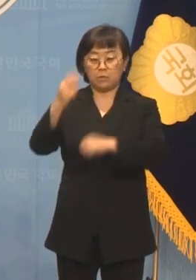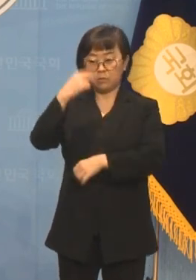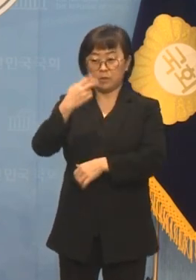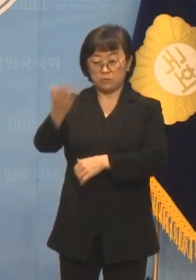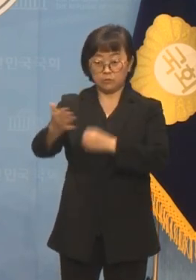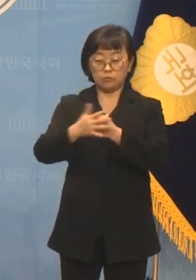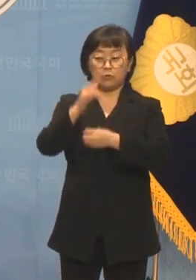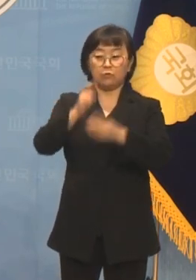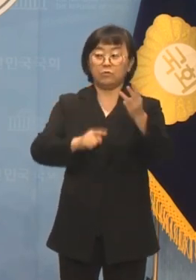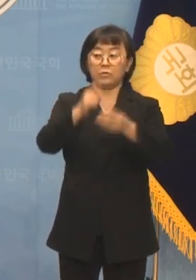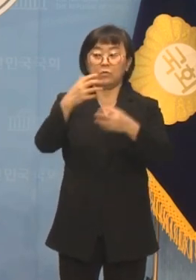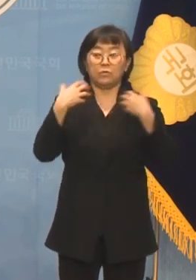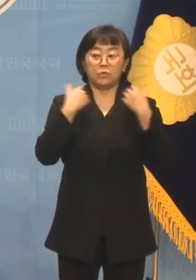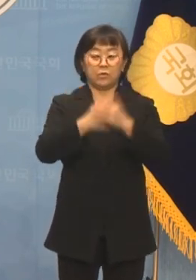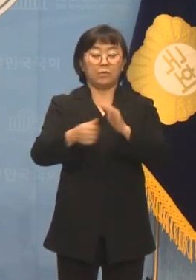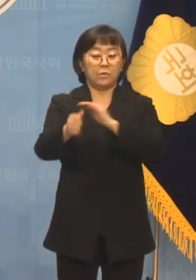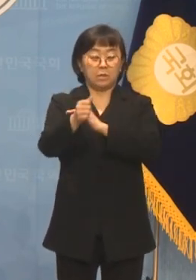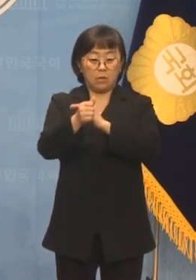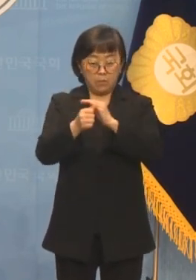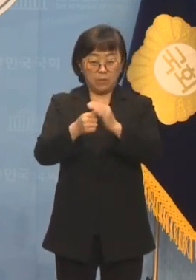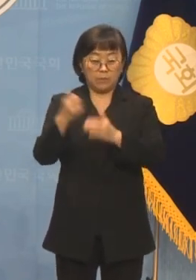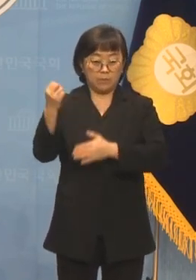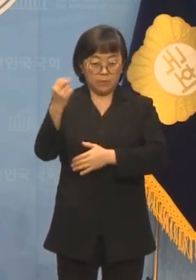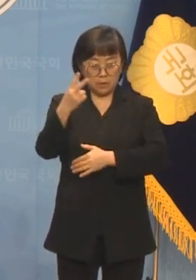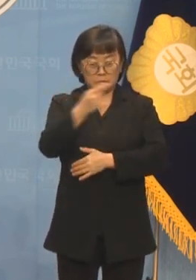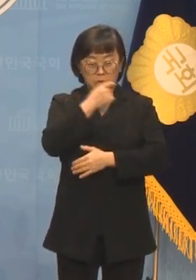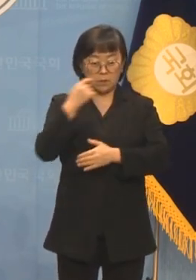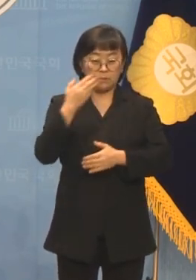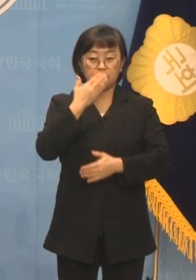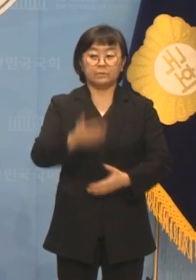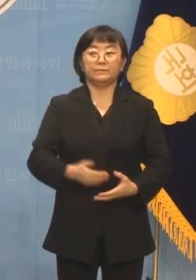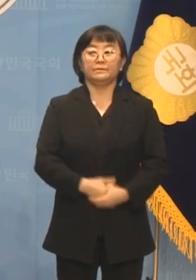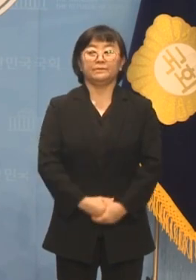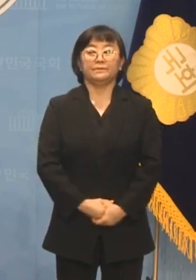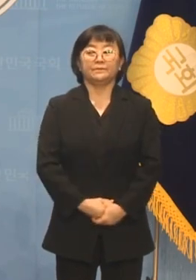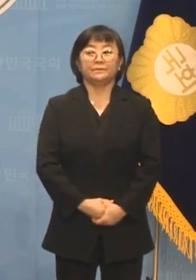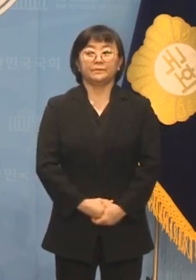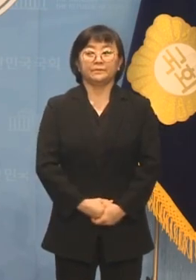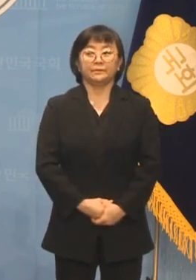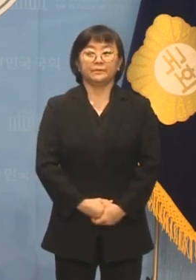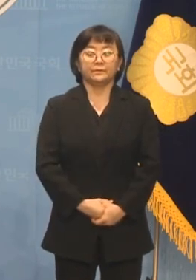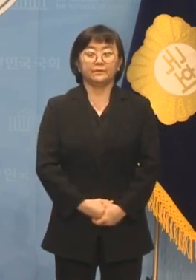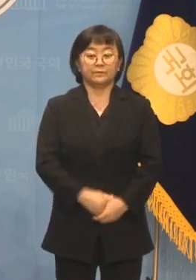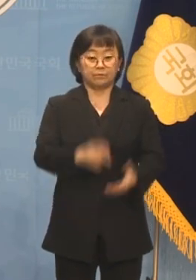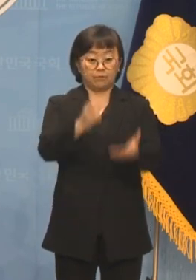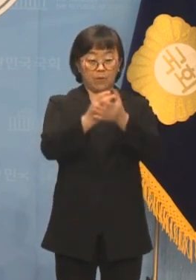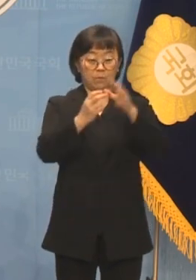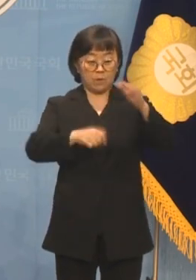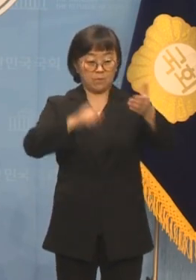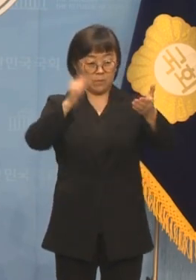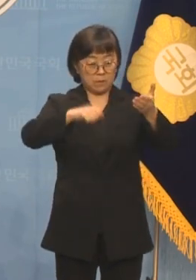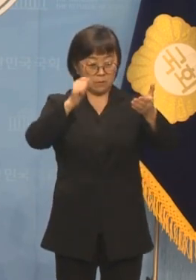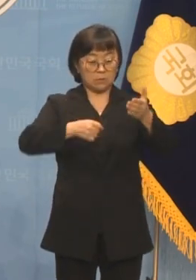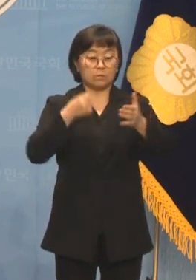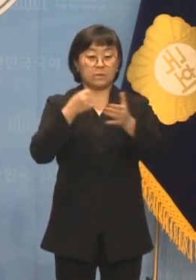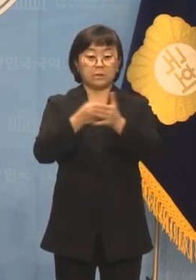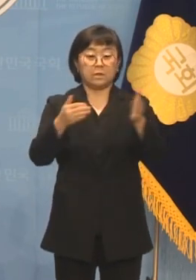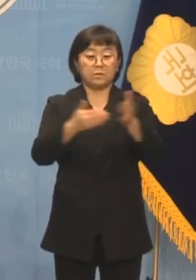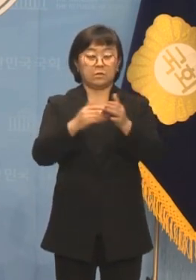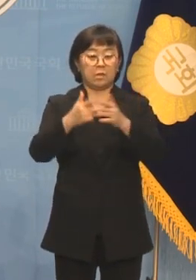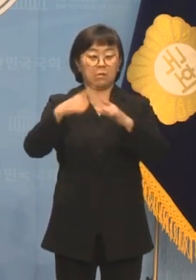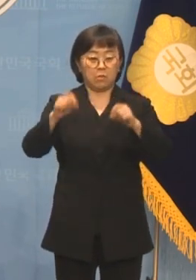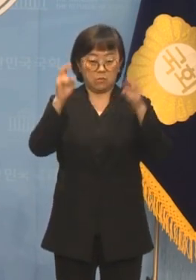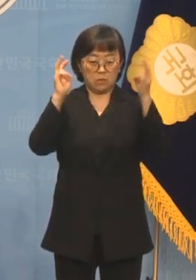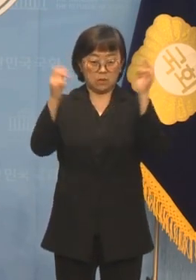준 윤석열 정부의 비겁함이 재차 확인된 것입니다. 법원의 판결이 최종 확정되면 일본